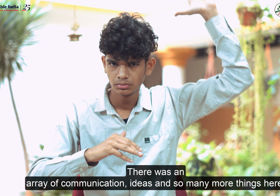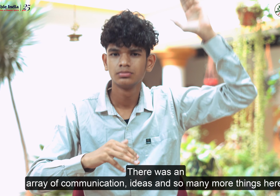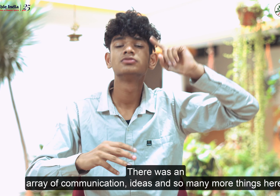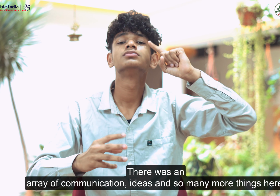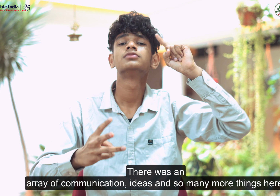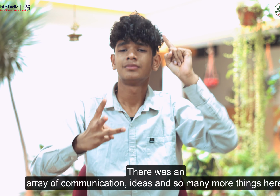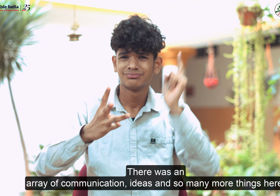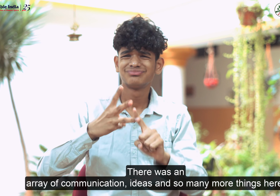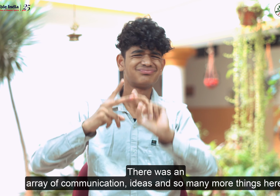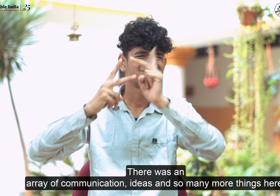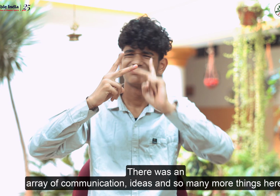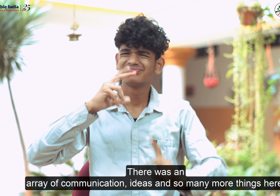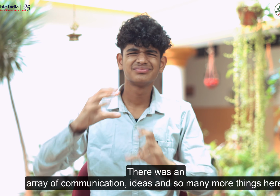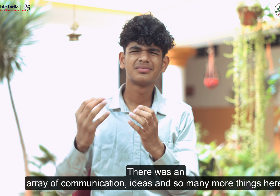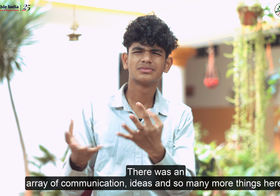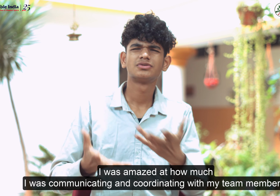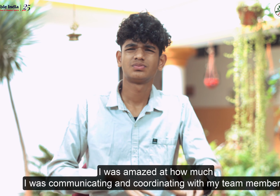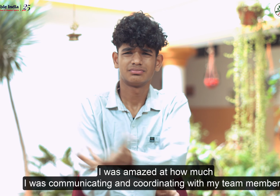अनुभव तुलना से परे है। यहाँ संचार, विचारों और बहुत सी अन्य चीज़ों की एक श्रृंखला थी। मैं